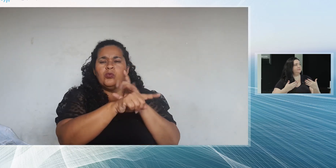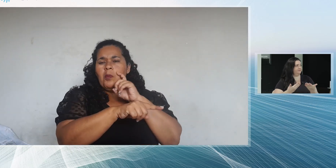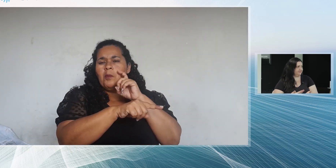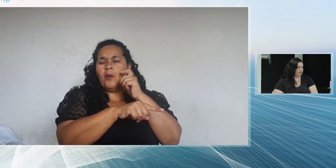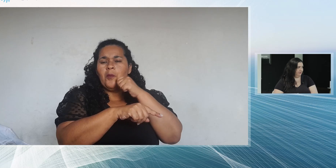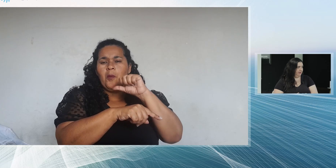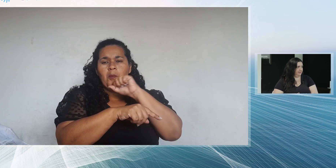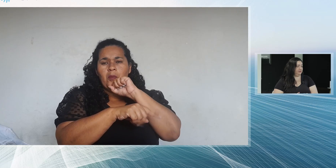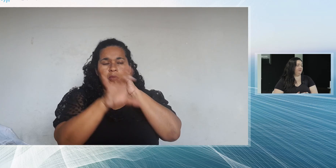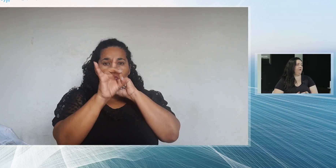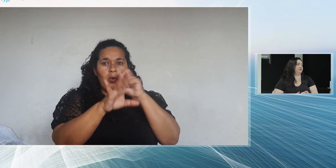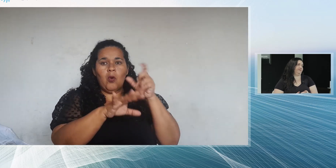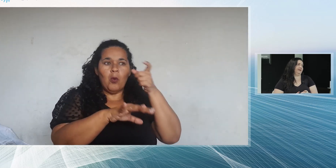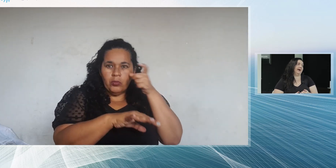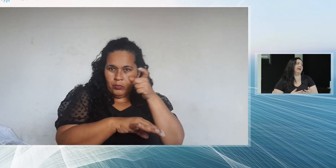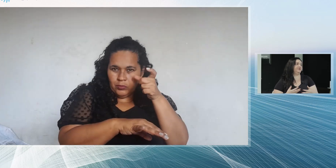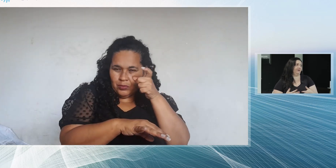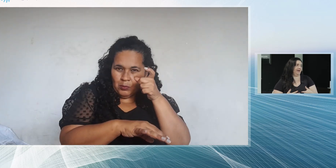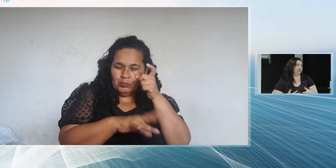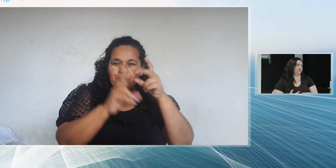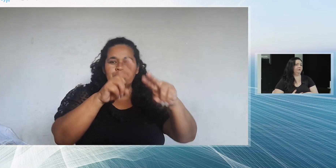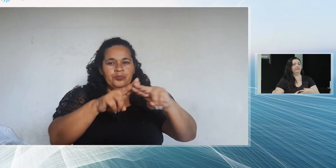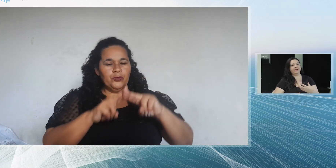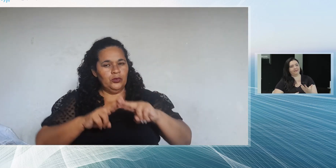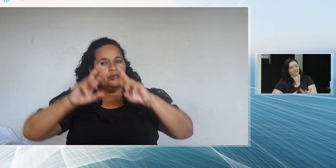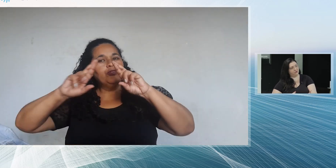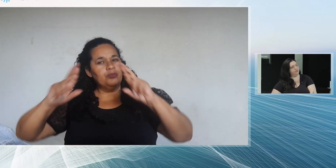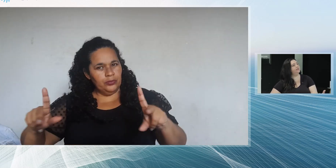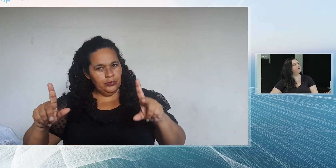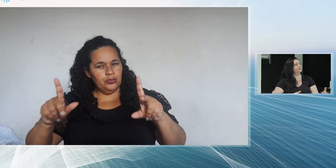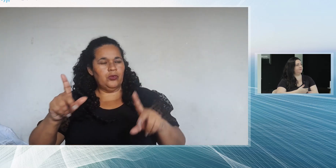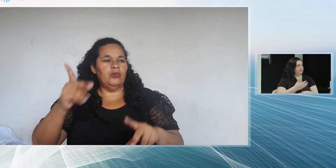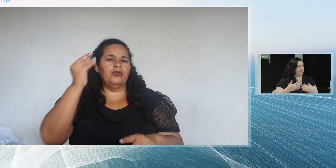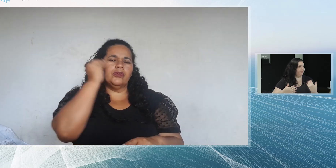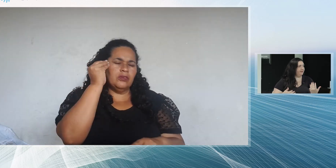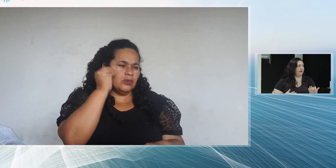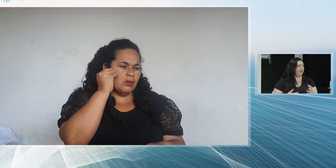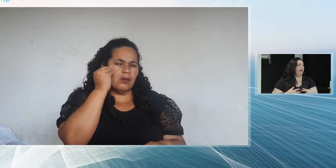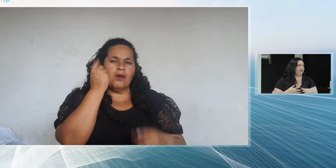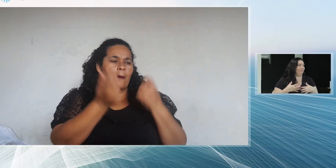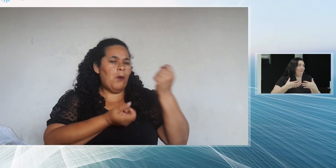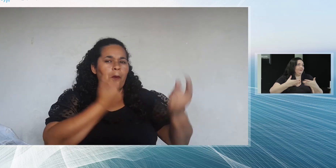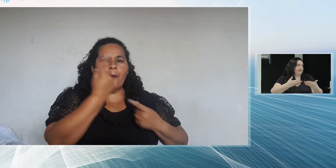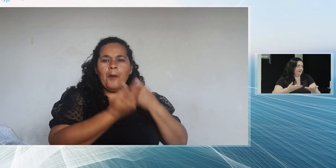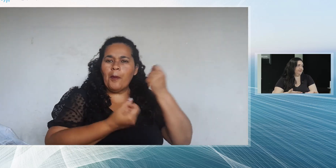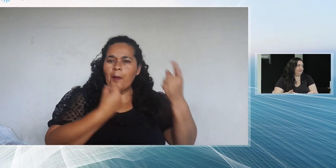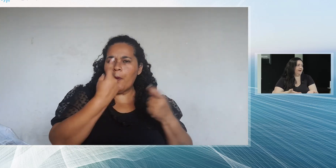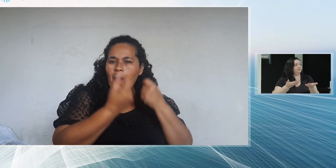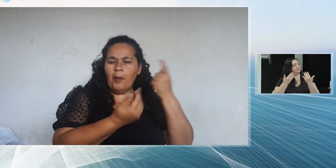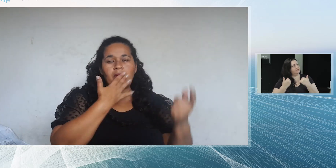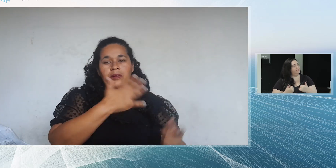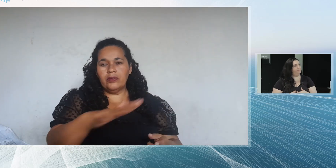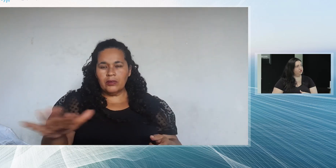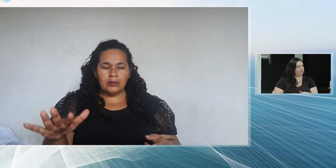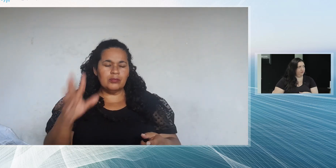minha observação. Então, a forma de avaliar é diferente. Eu vou tentar interagir com a criança, eu vou tentar brincar, para poder